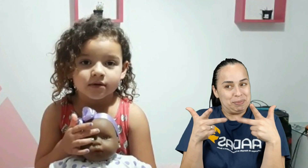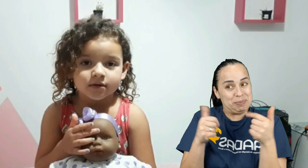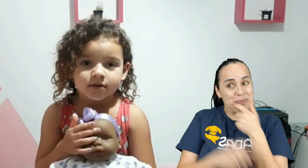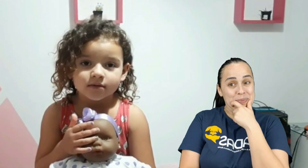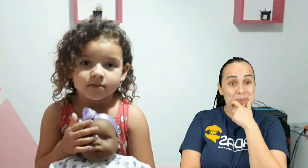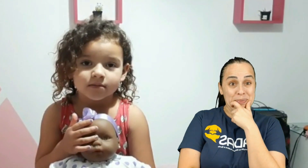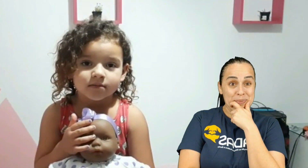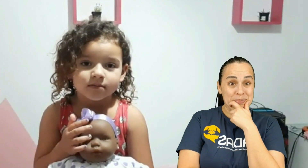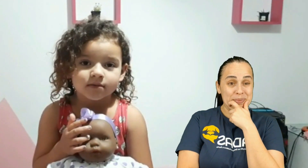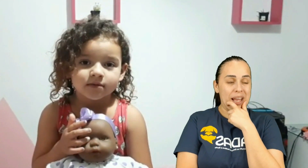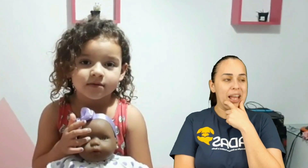Que besteira?